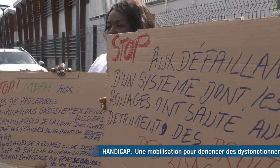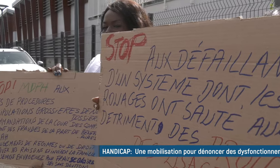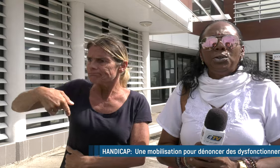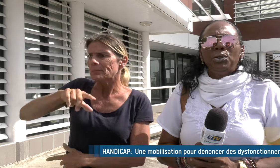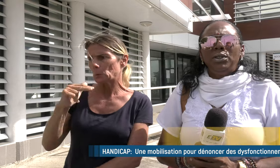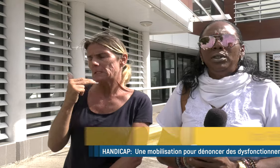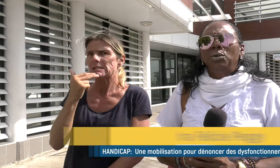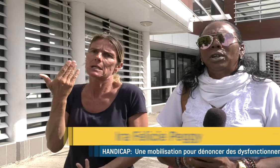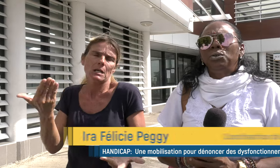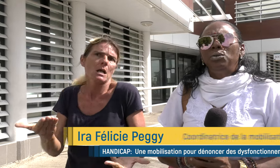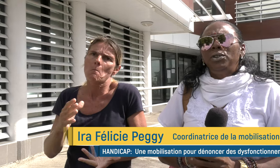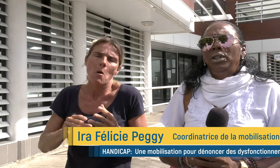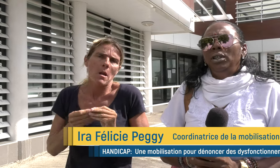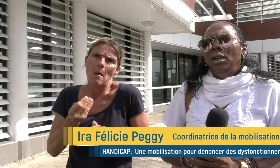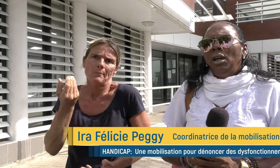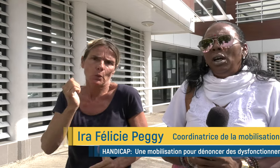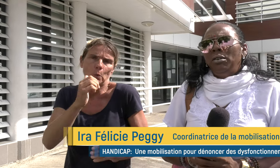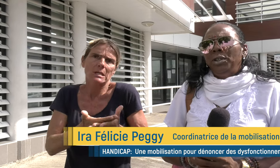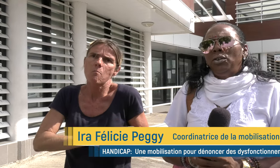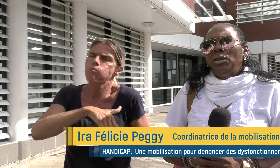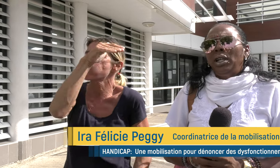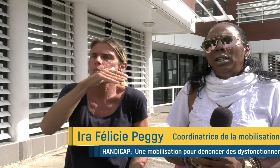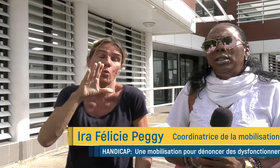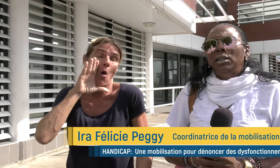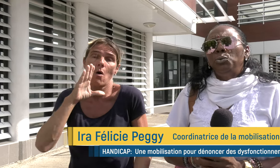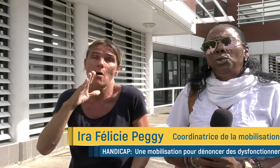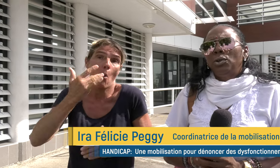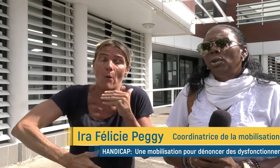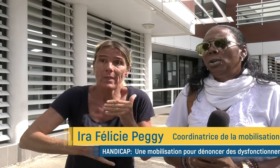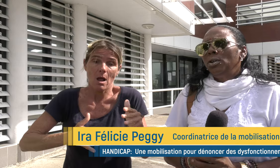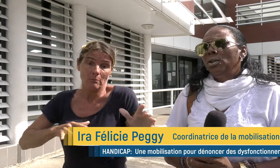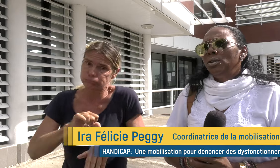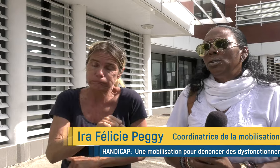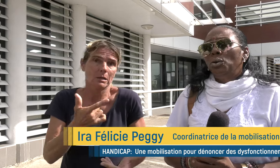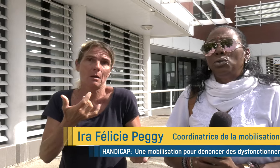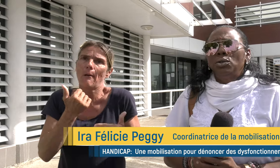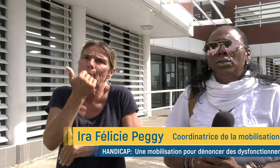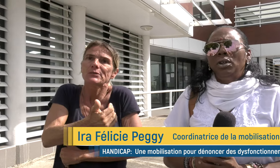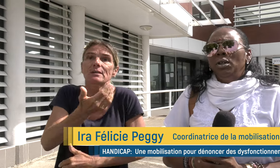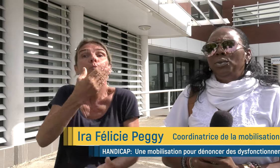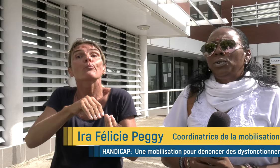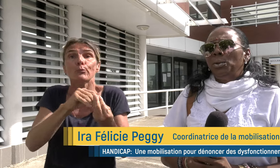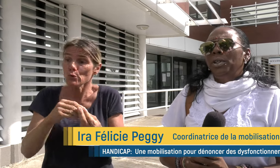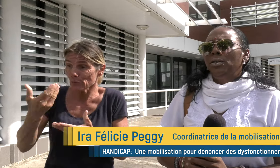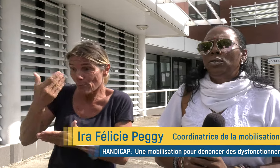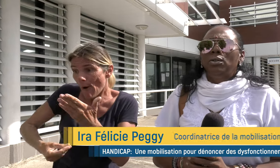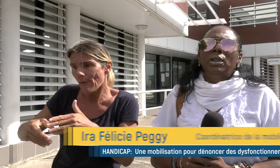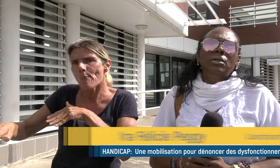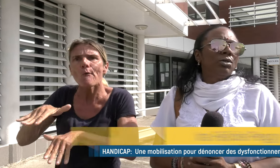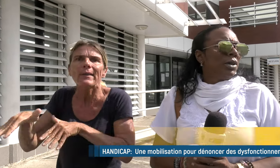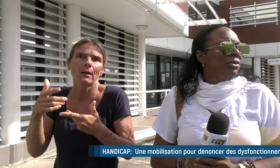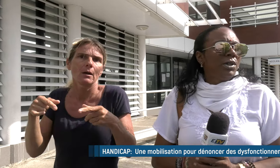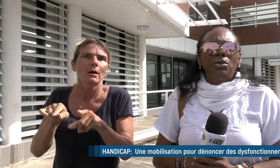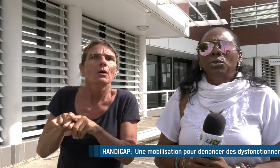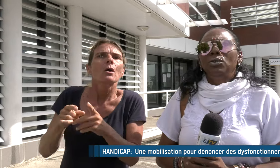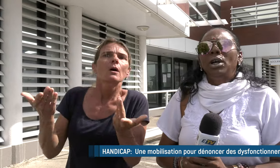MDPH, c'est des retards de dossiers, avec à la clé des ruptures de ressources, puisque ces personnes sont en